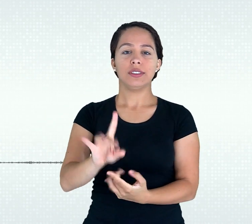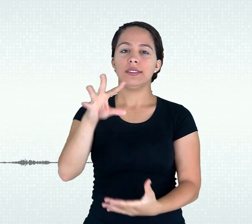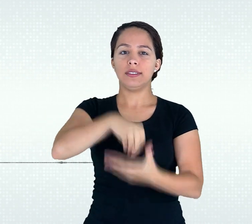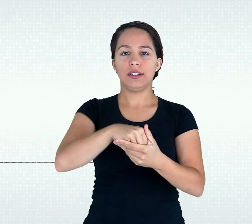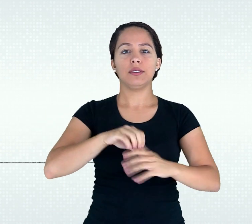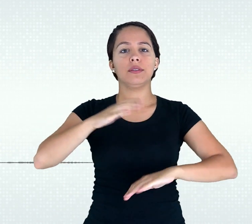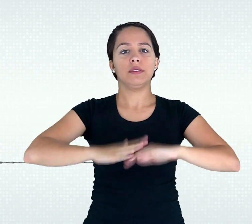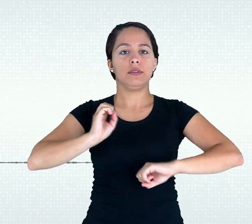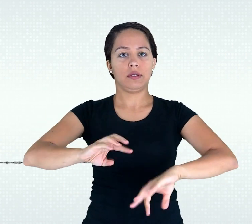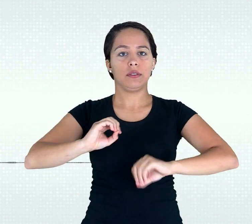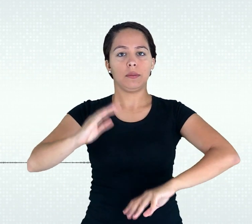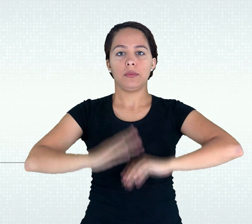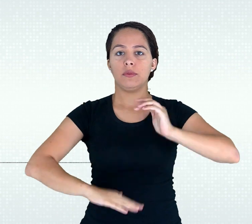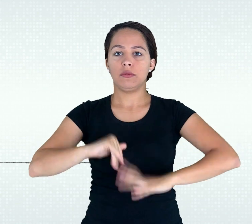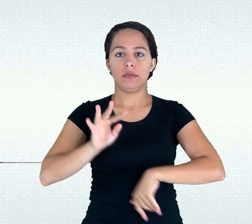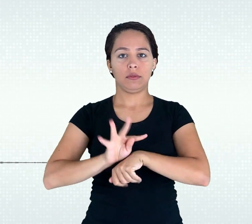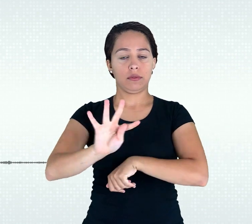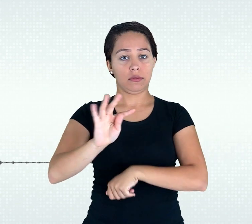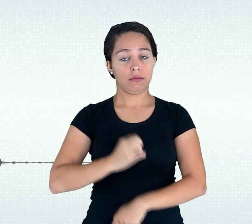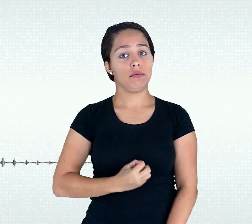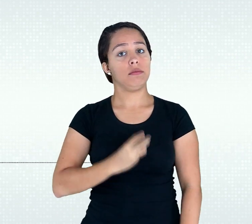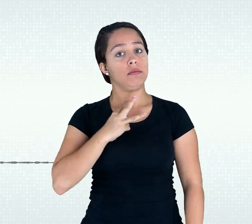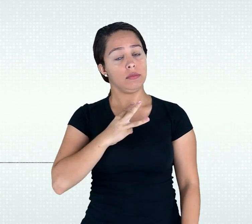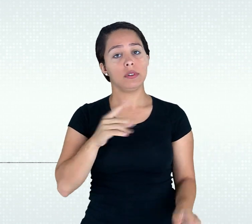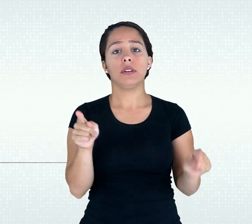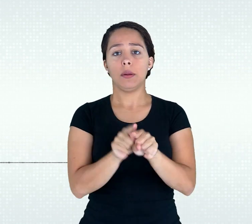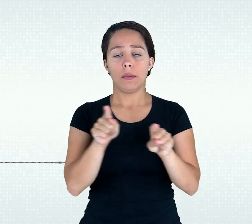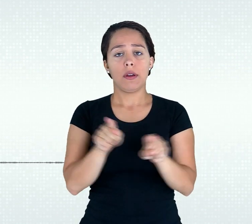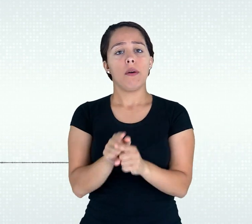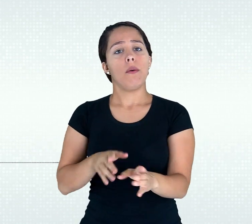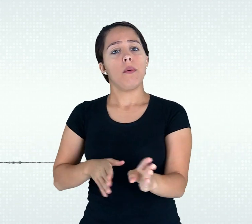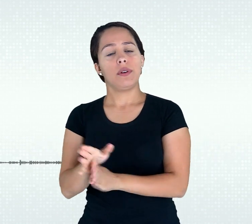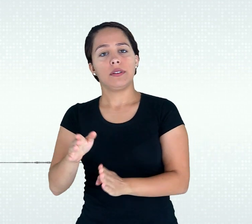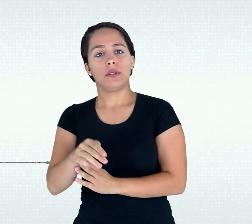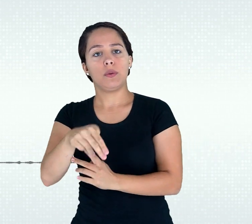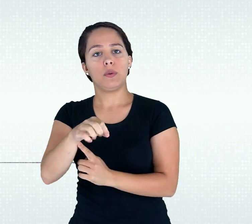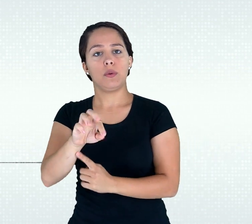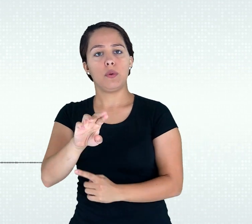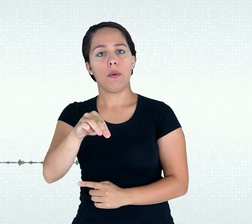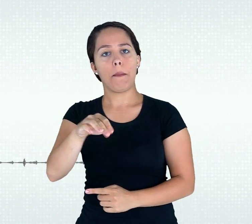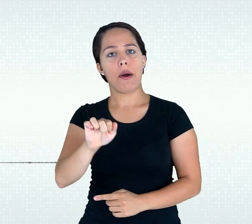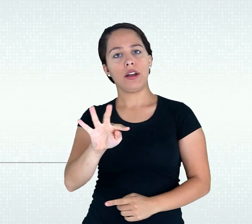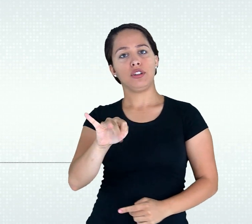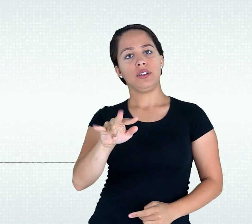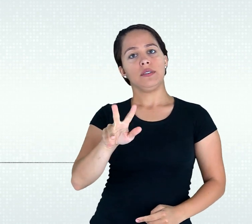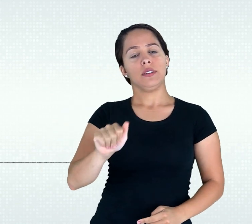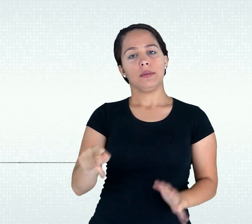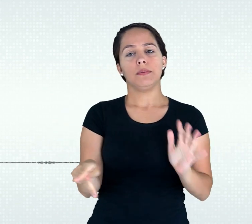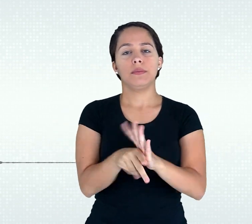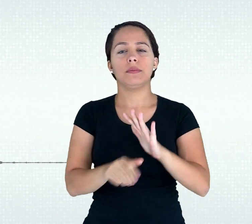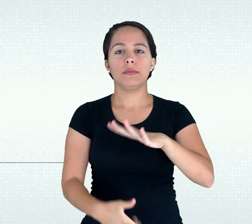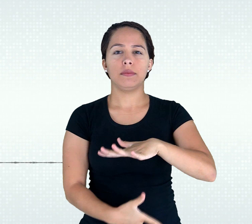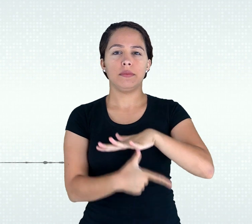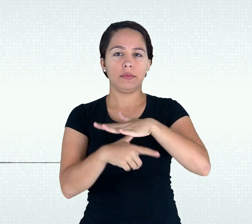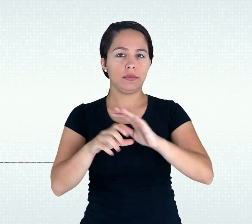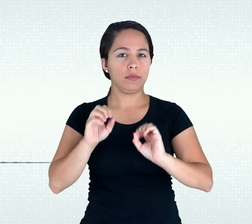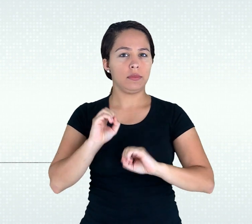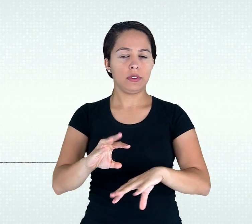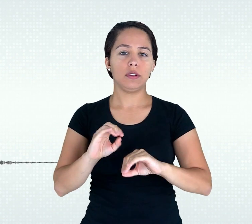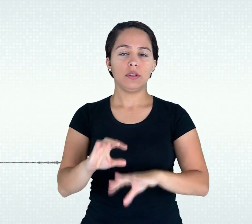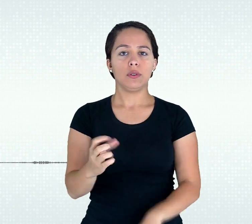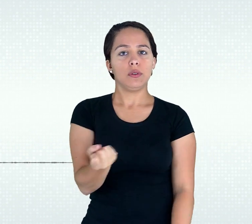do regulamento de organização didática da educação profissional técnica de nível médio e da